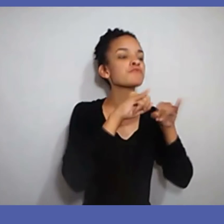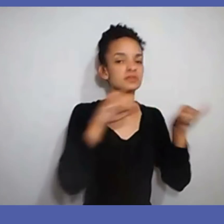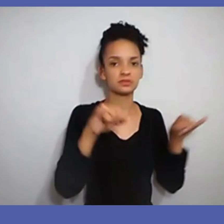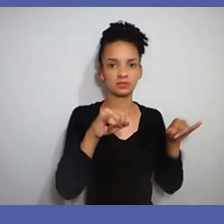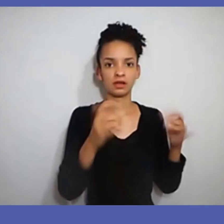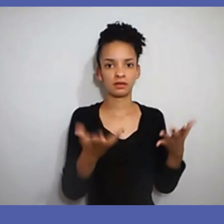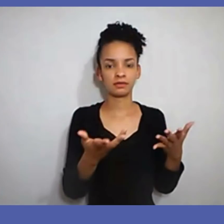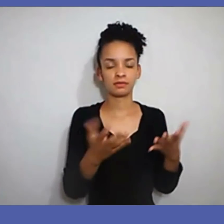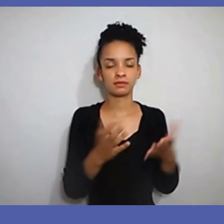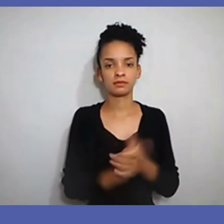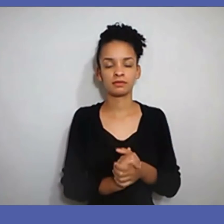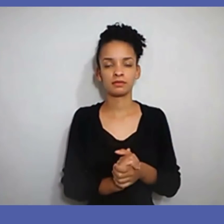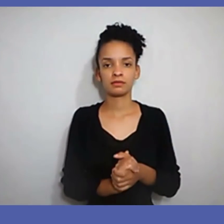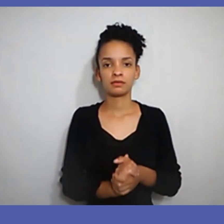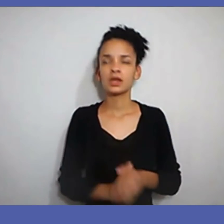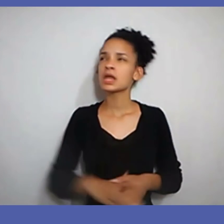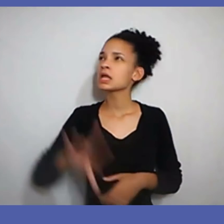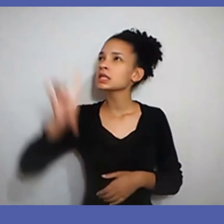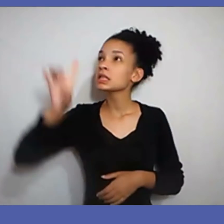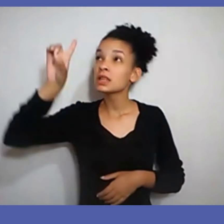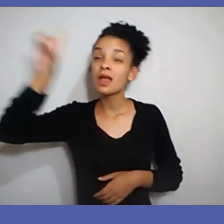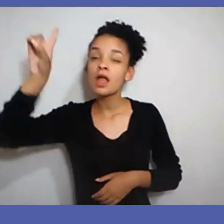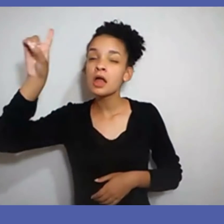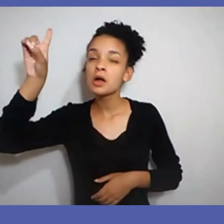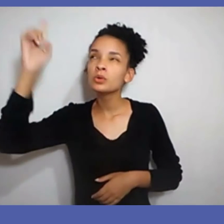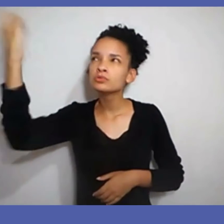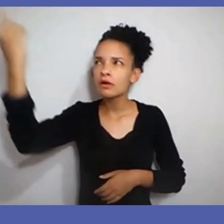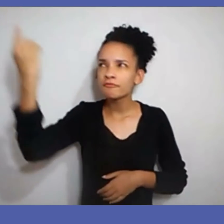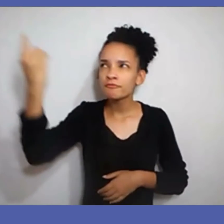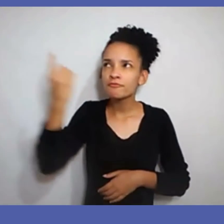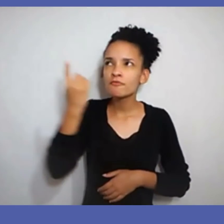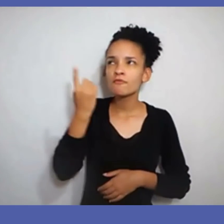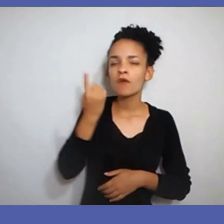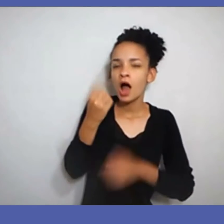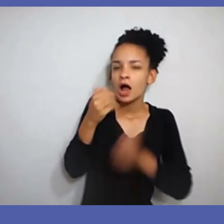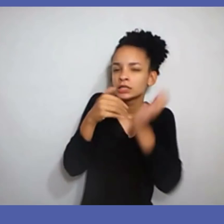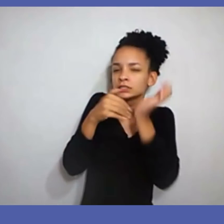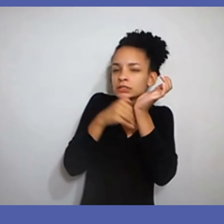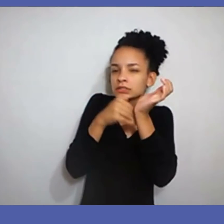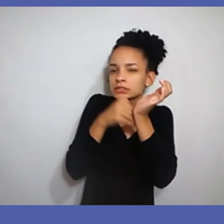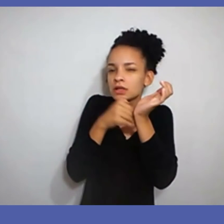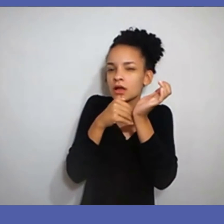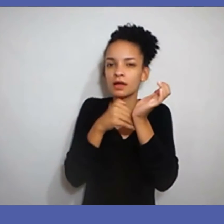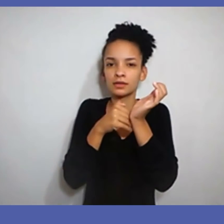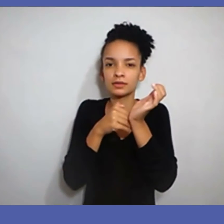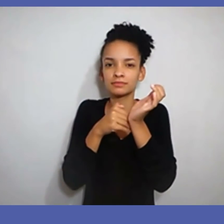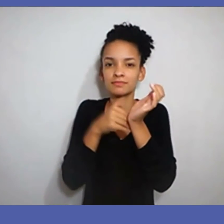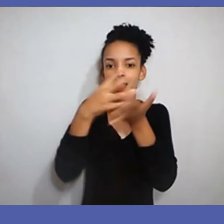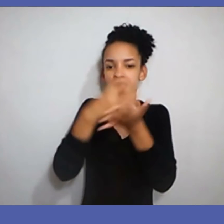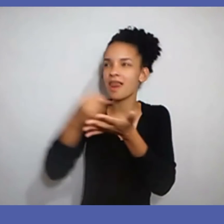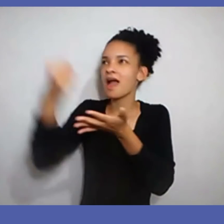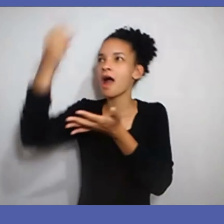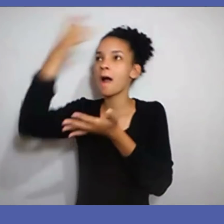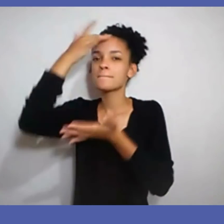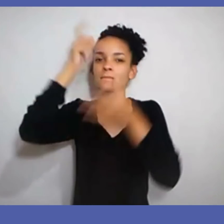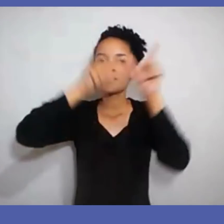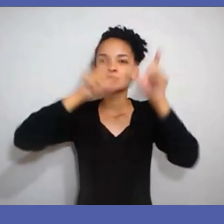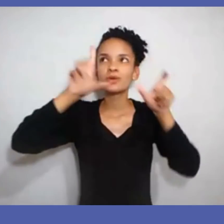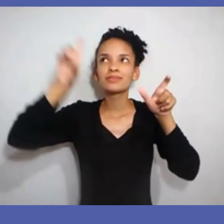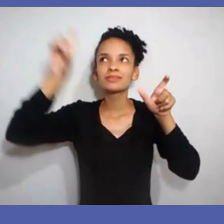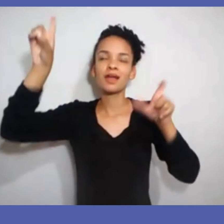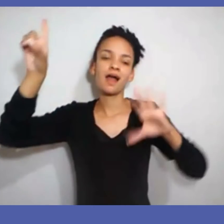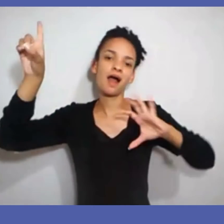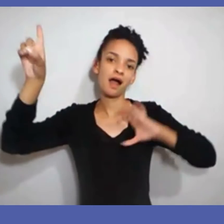Senhor virá secretamente para levar as pessoas que o amam e amam a sua vinda.